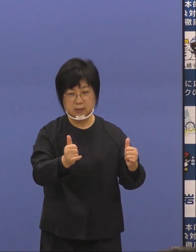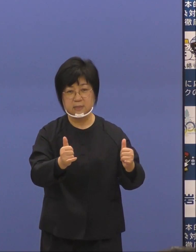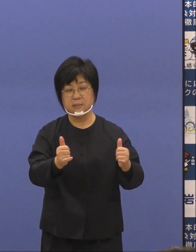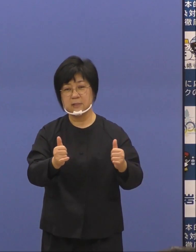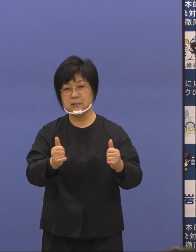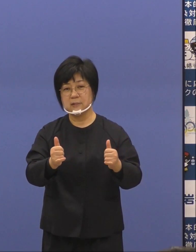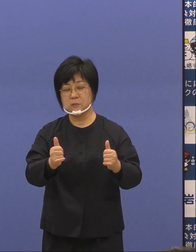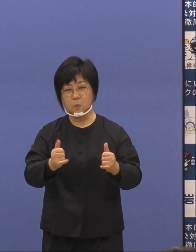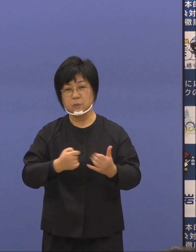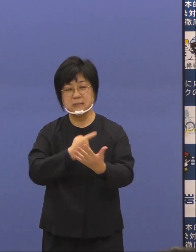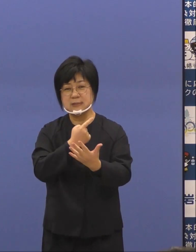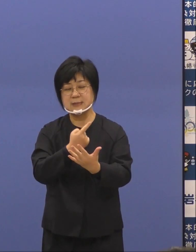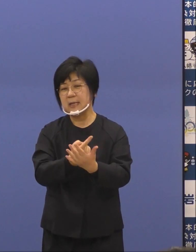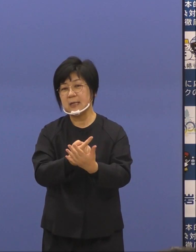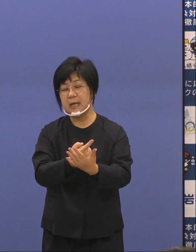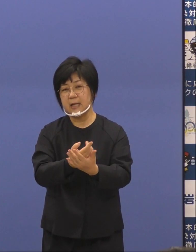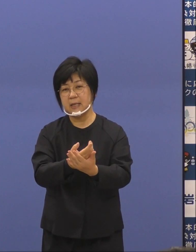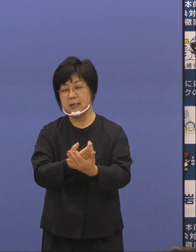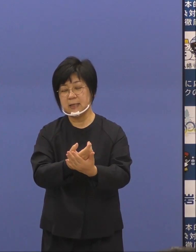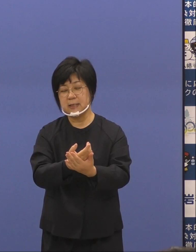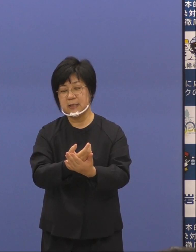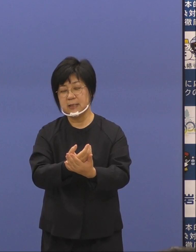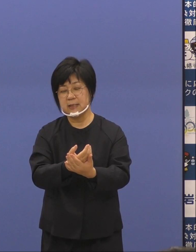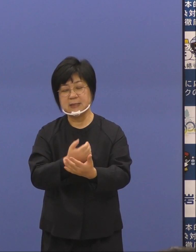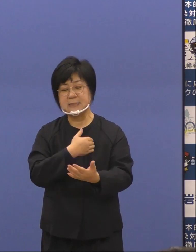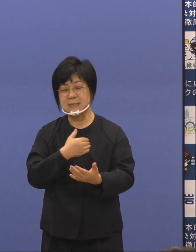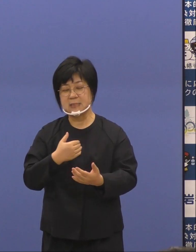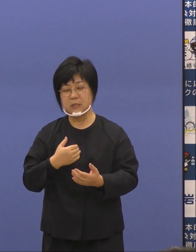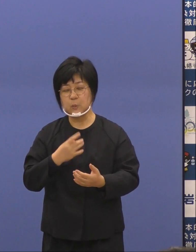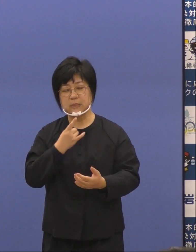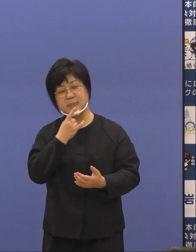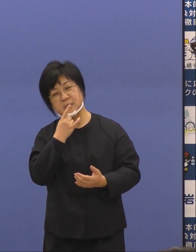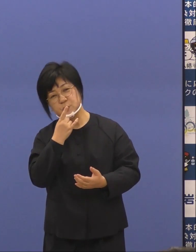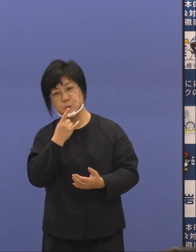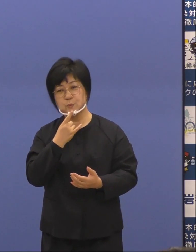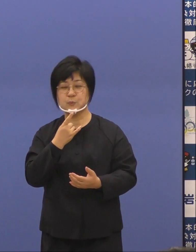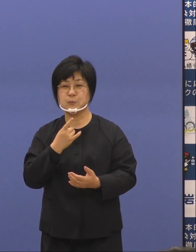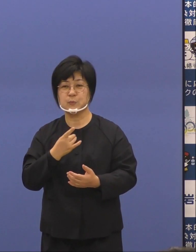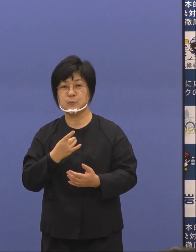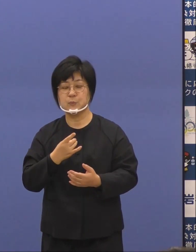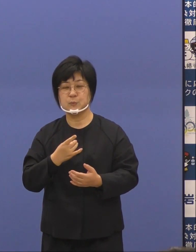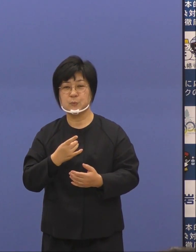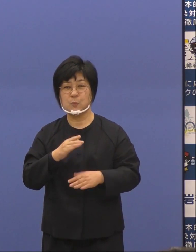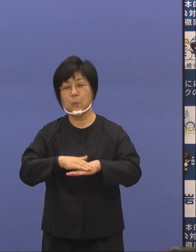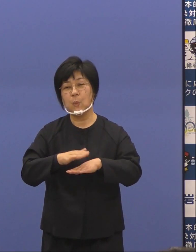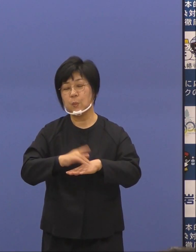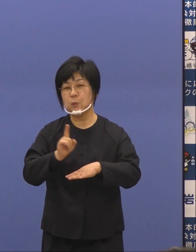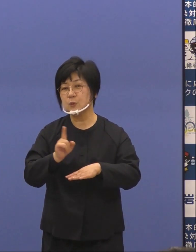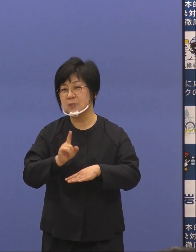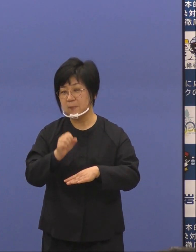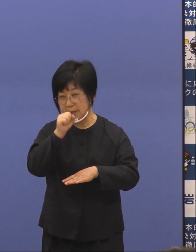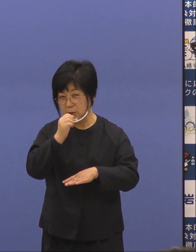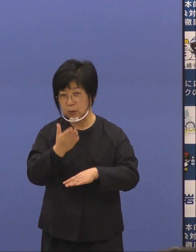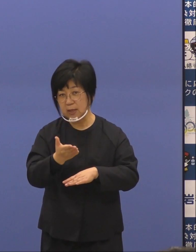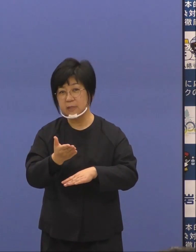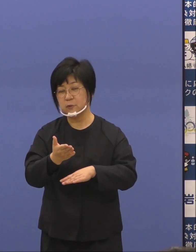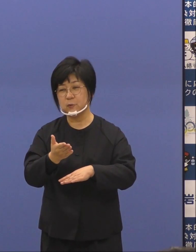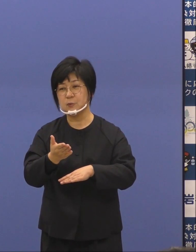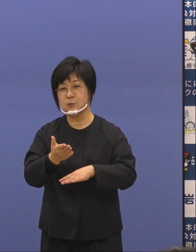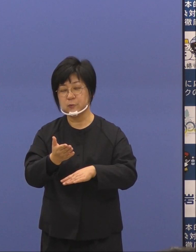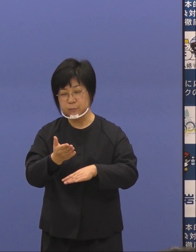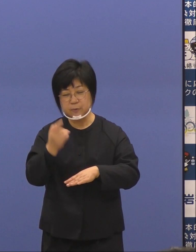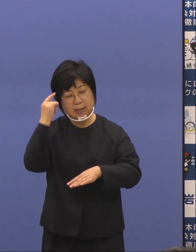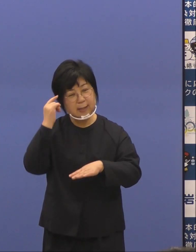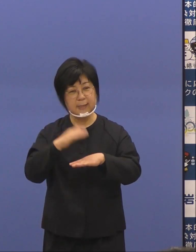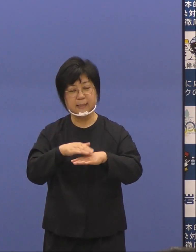政治の形を作っていけるかということでいろいろ考えて工夫をされているんだと思います。うまくいけばいいなと思います。